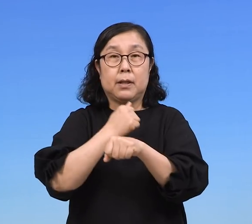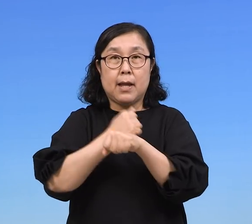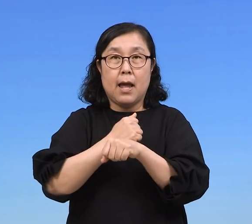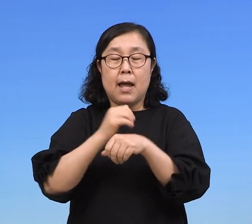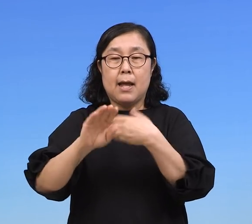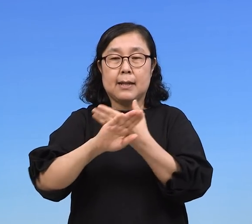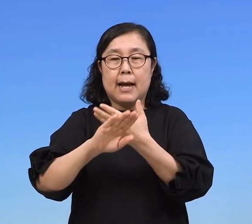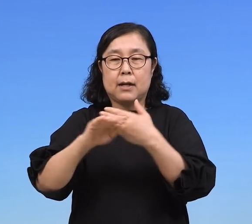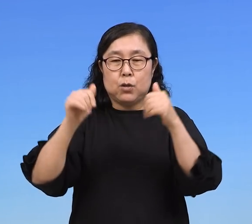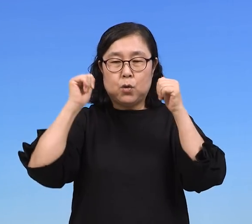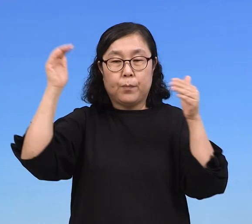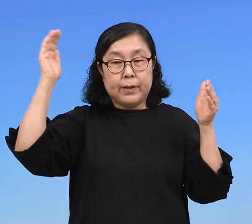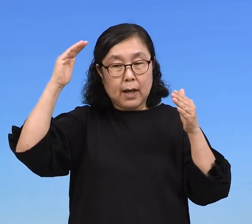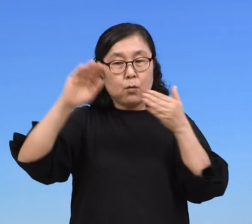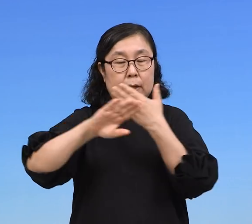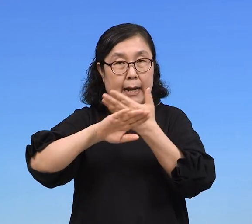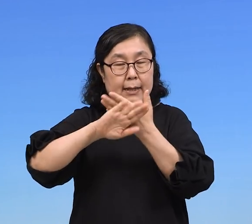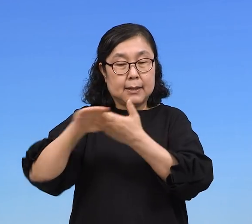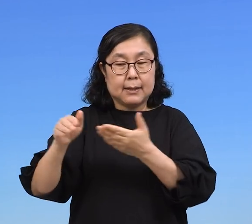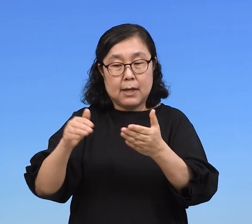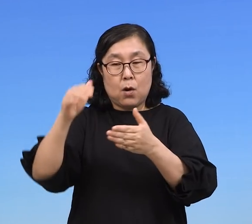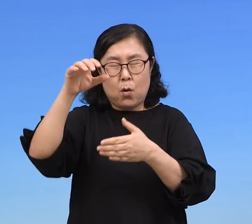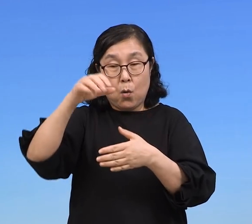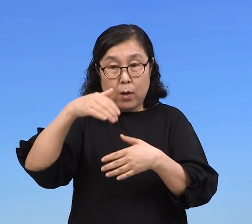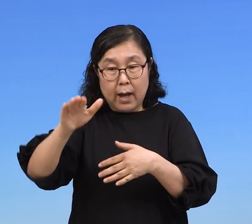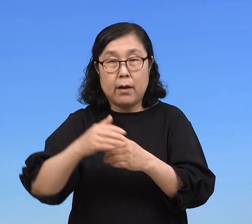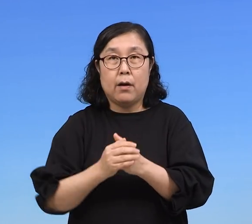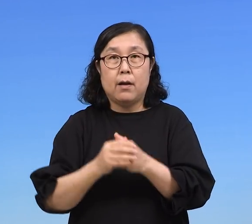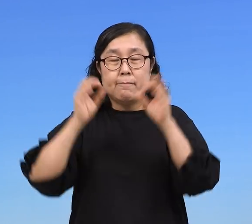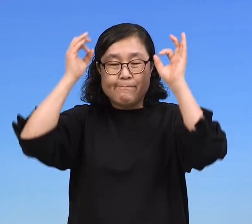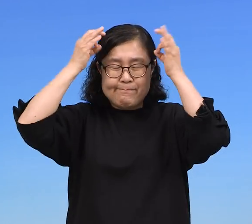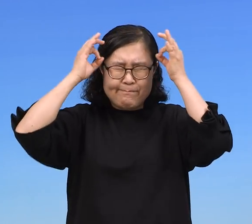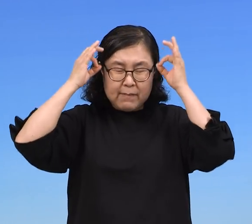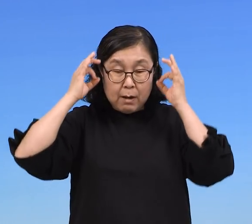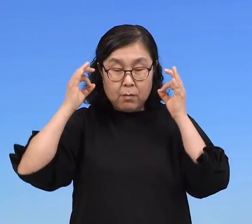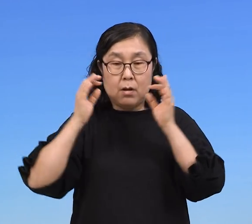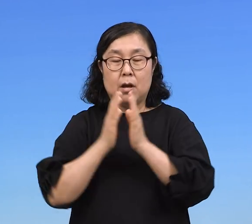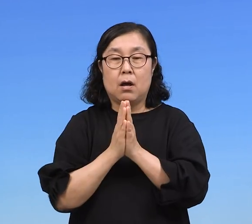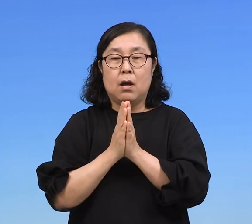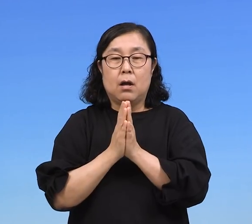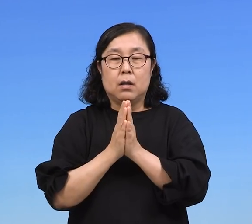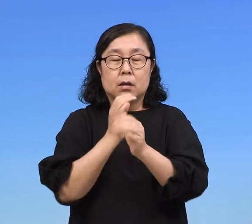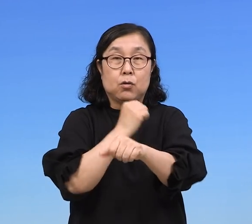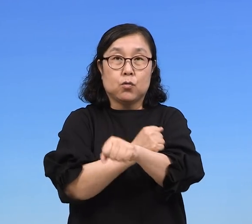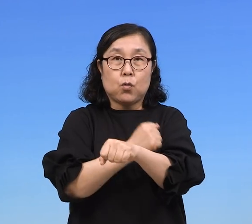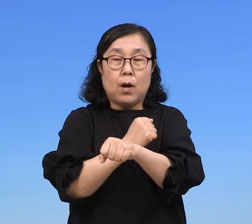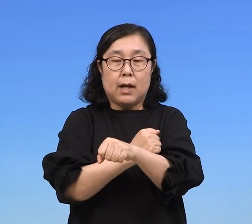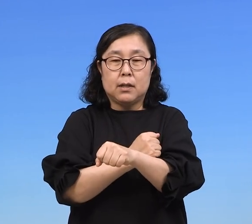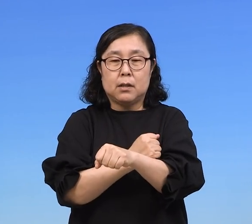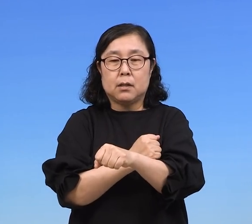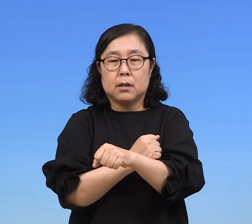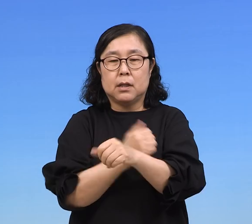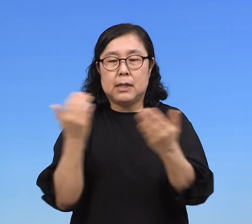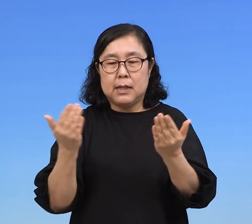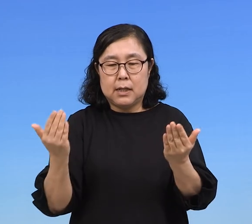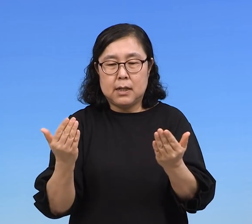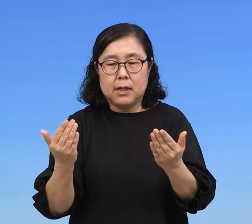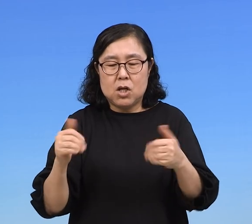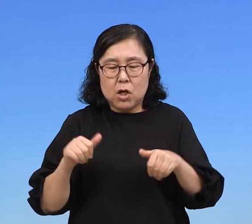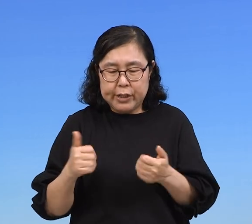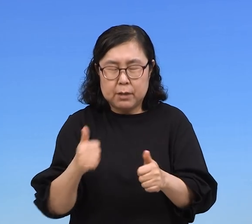다른 졸업생들과는 다른 길을 갑니다. 여전히 이 땀 흘려 수고하는 그런 노동의 중요성을